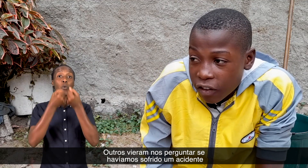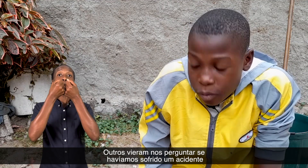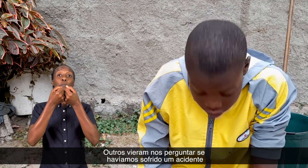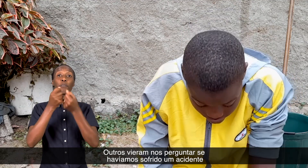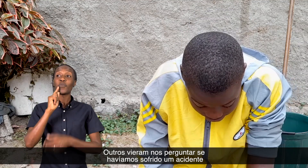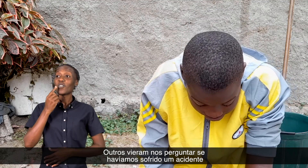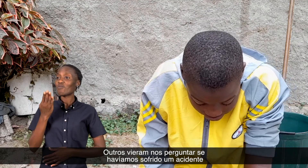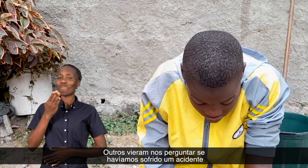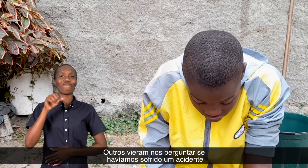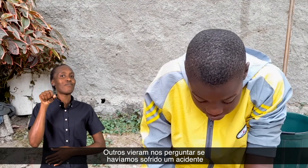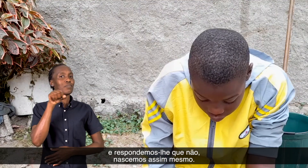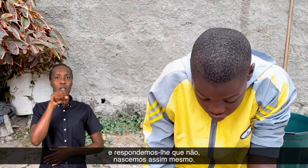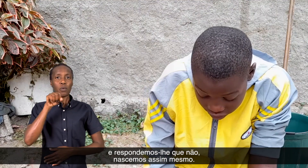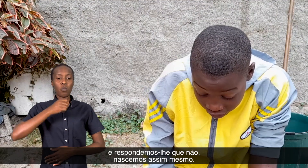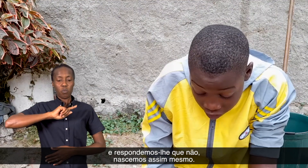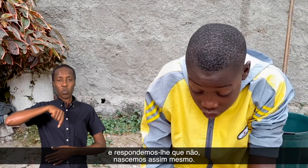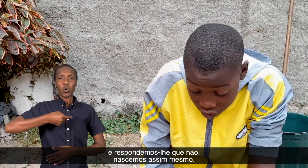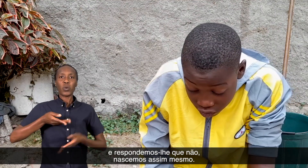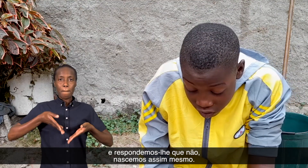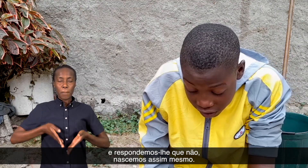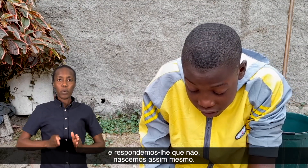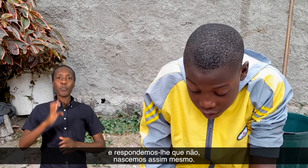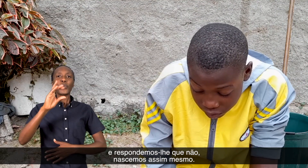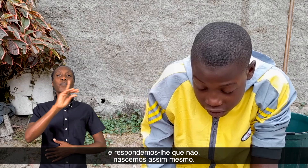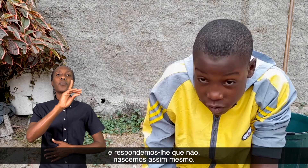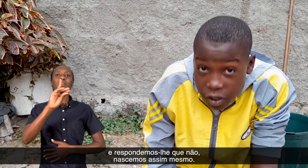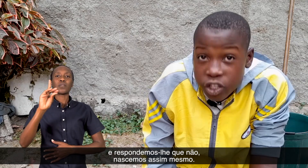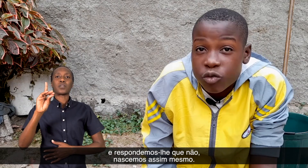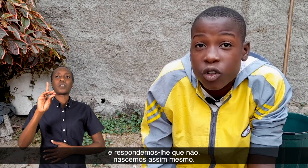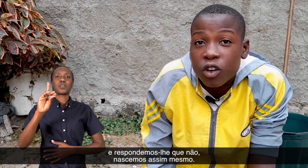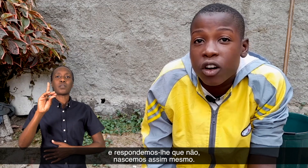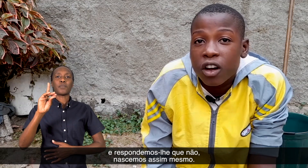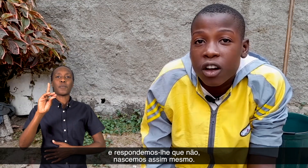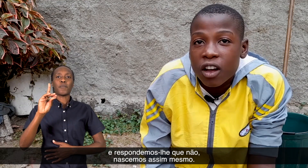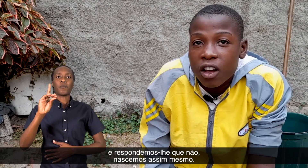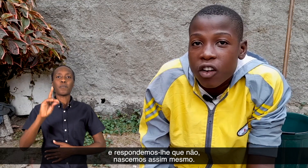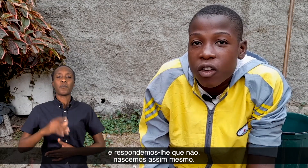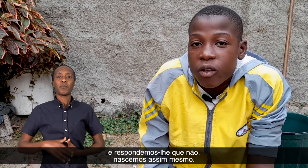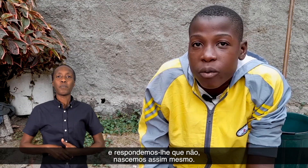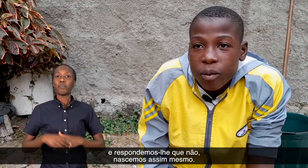que tivemos um acidente, nós dissemos que não. Nós somos assim mesmo.